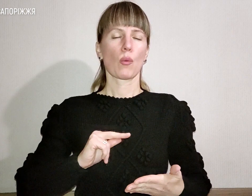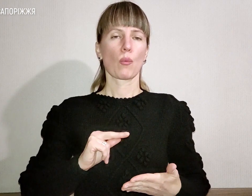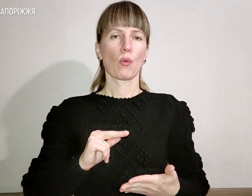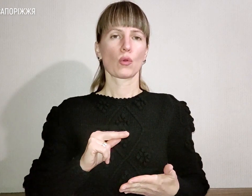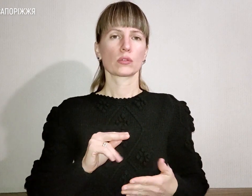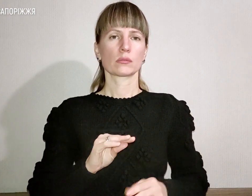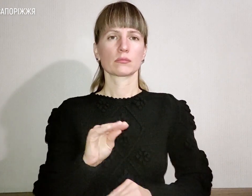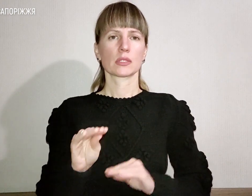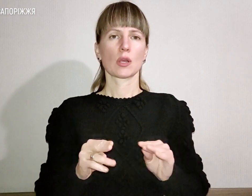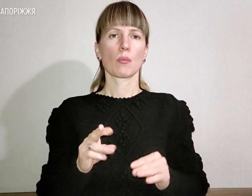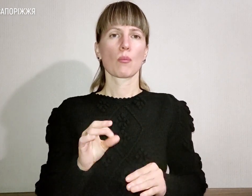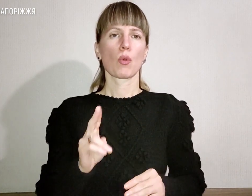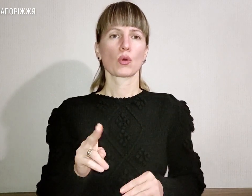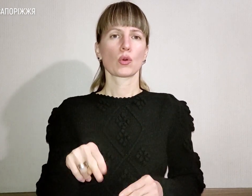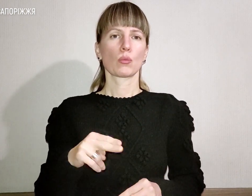під комендантську годину.